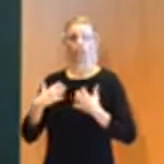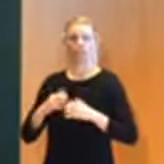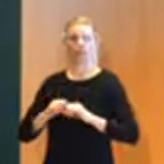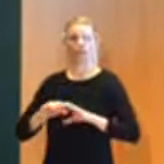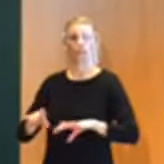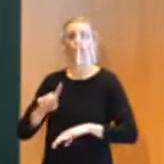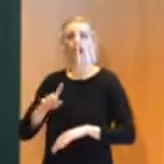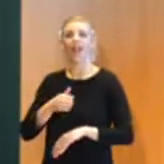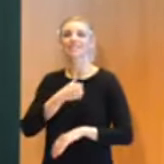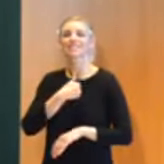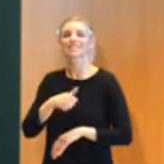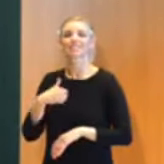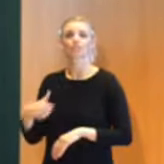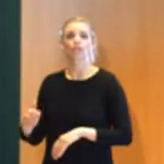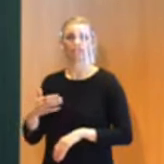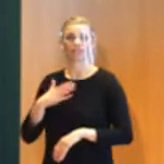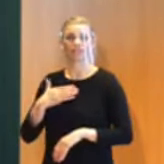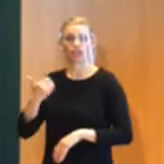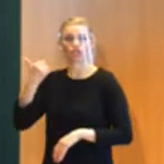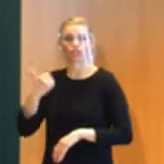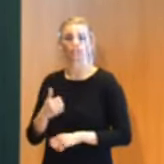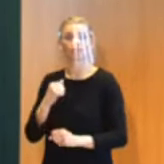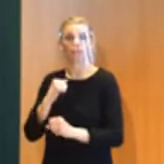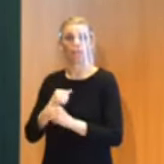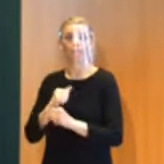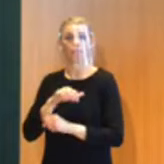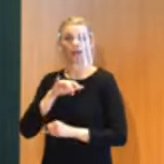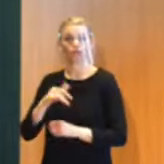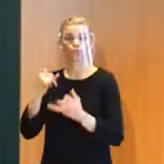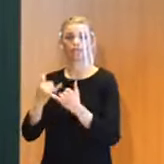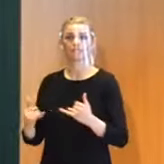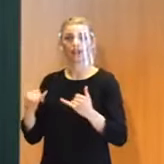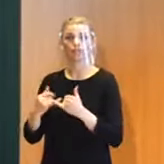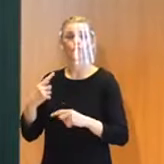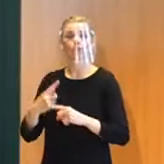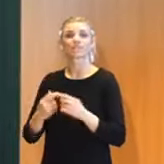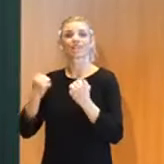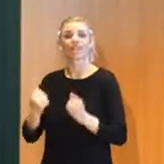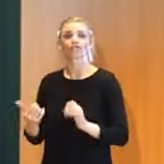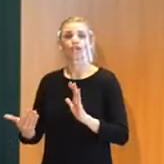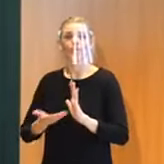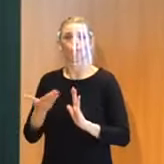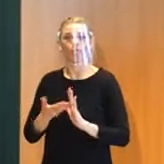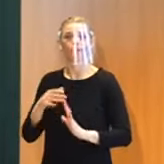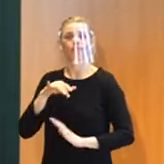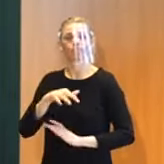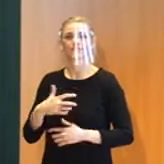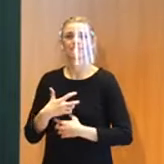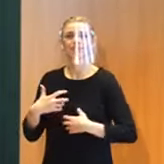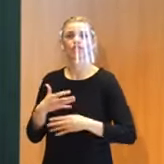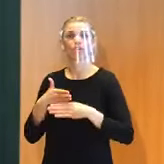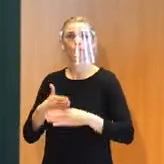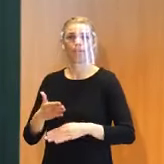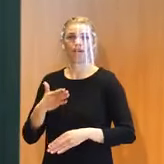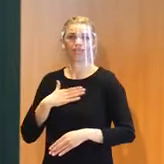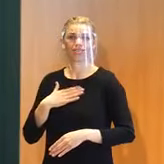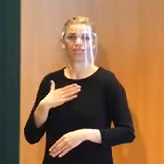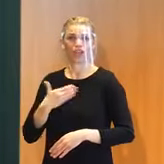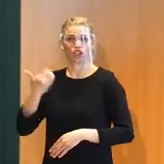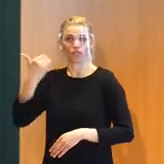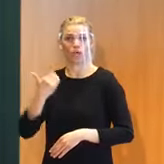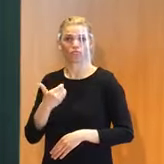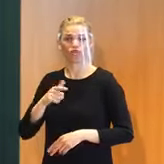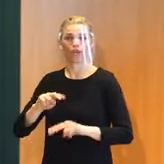že stovky našich ľudí pracujú v zahraničí a takisto v ťažkých podmienkach sa snažia pomáhať našim občanom